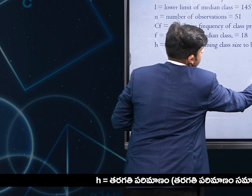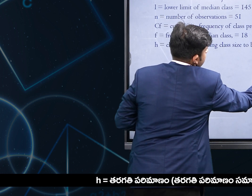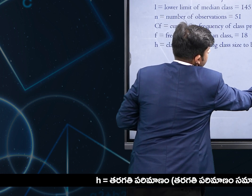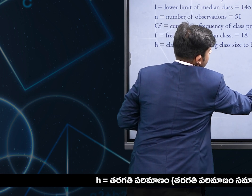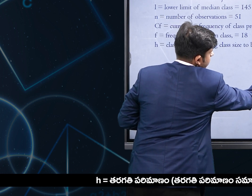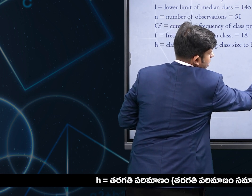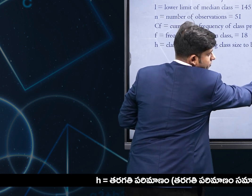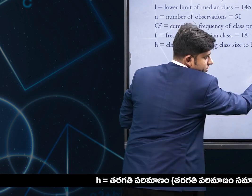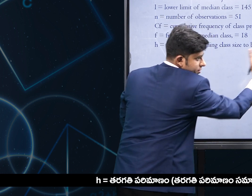5.